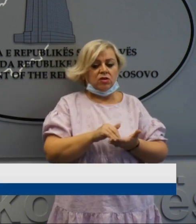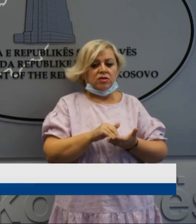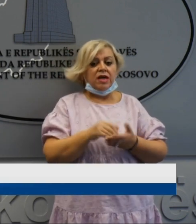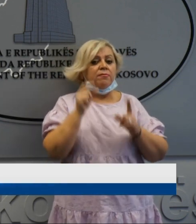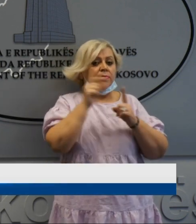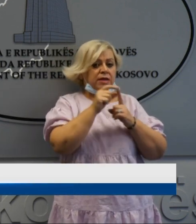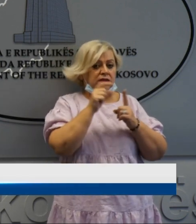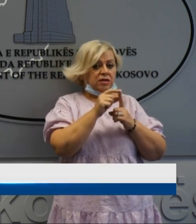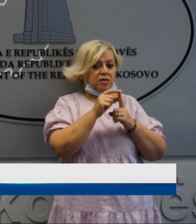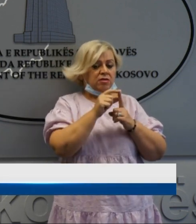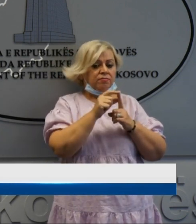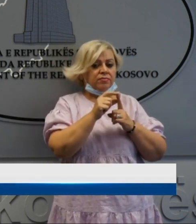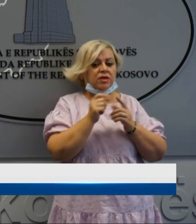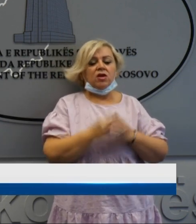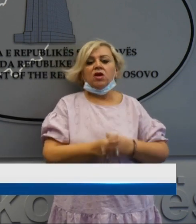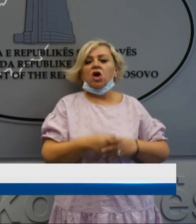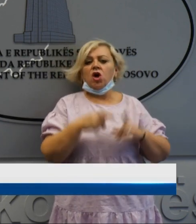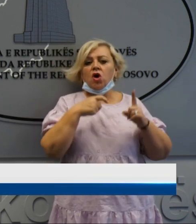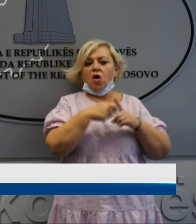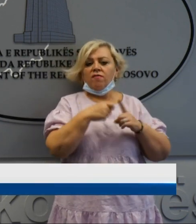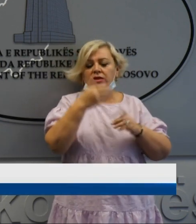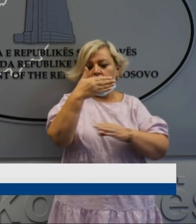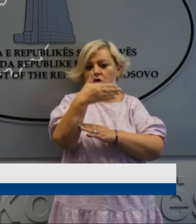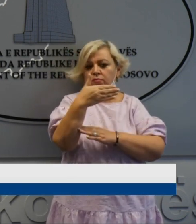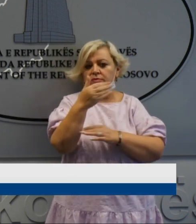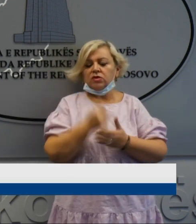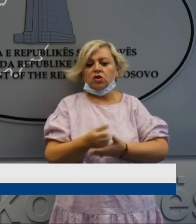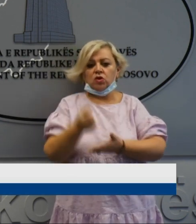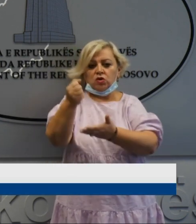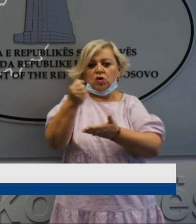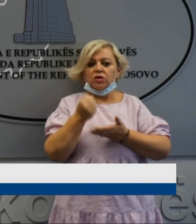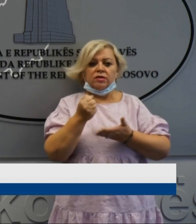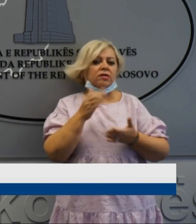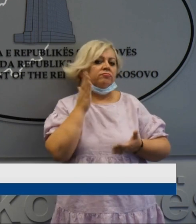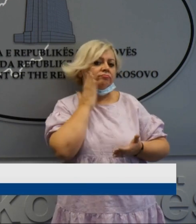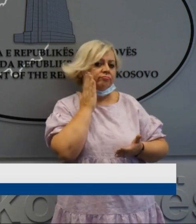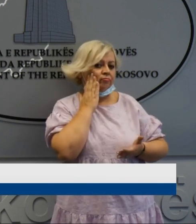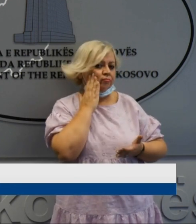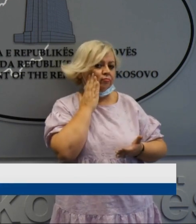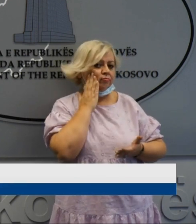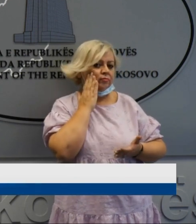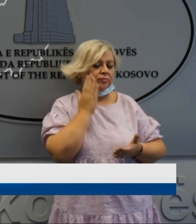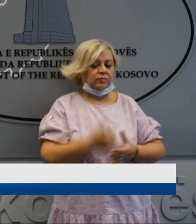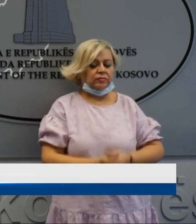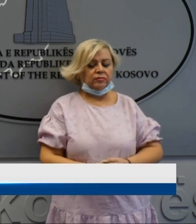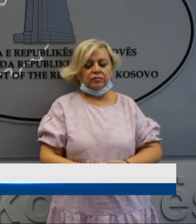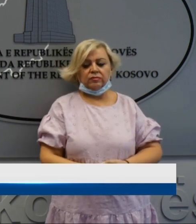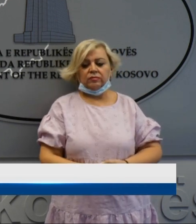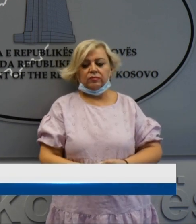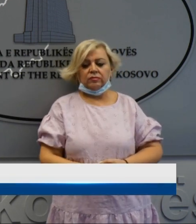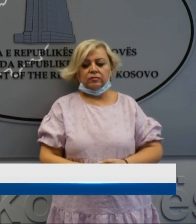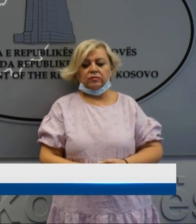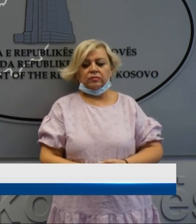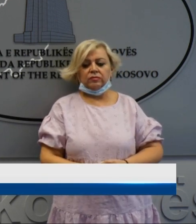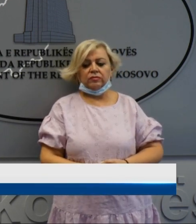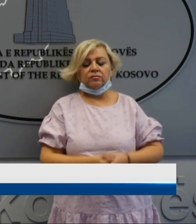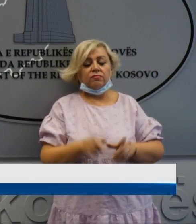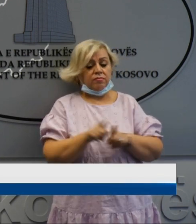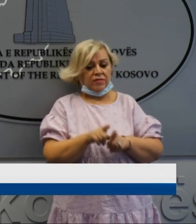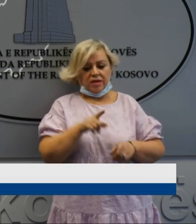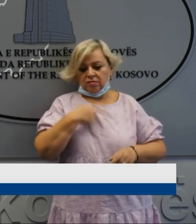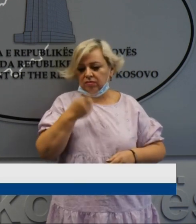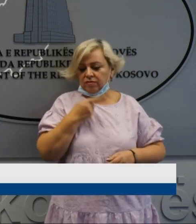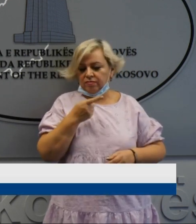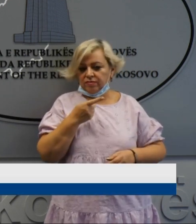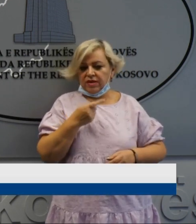të Pfizerit nga COVAX, kjo pjesë e donacionit nga Shtetet e Bashkuara të Amerikës. Ashtu si